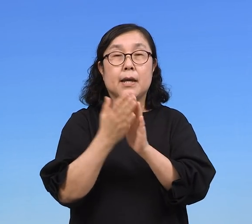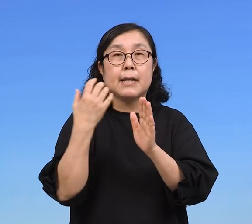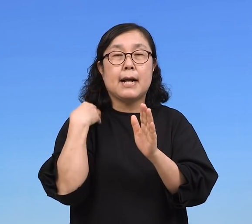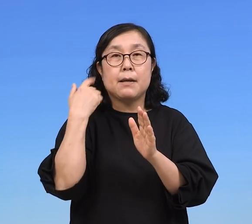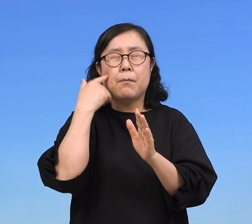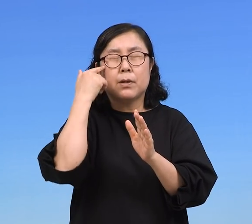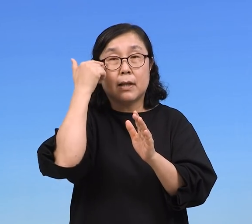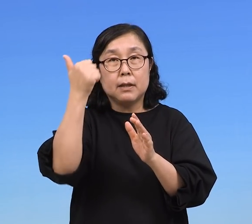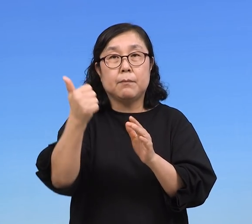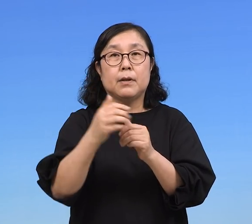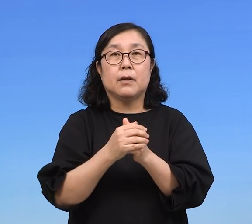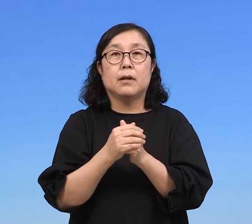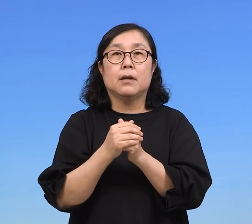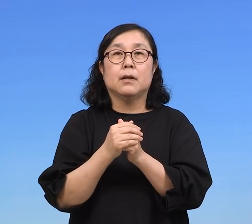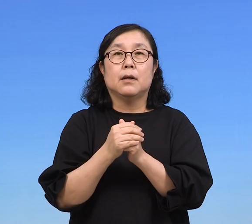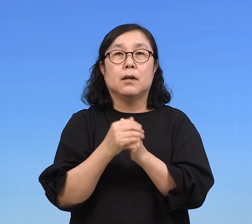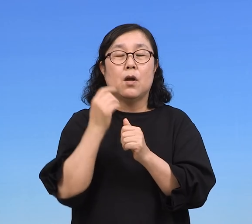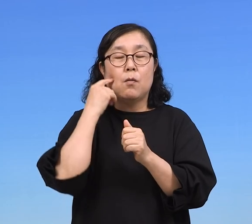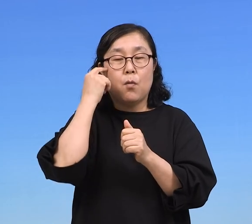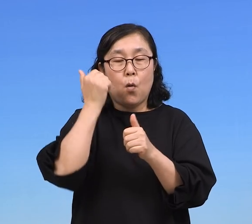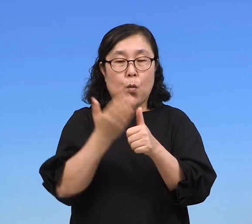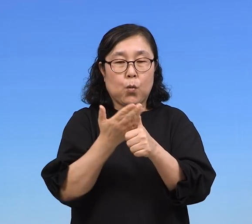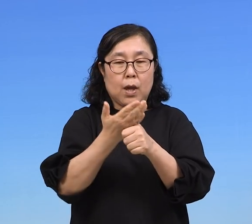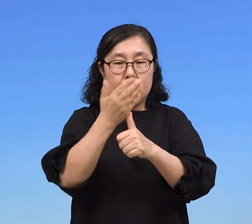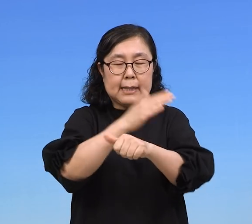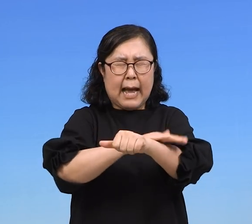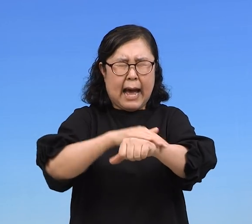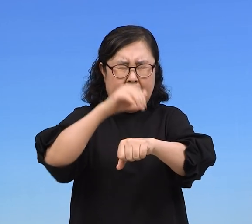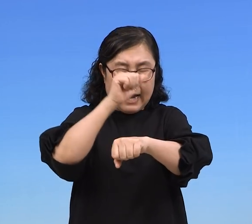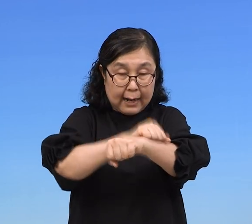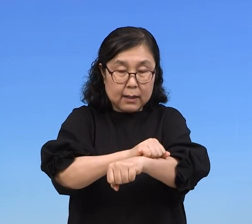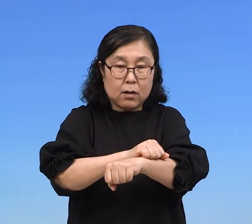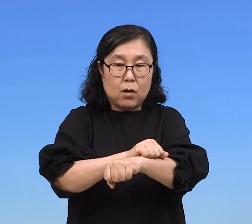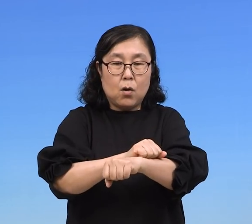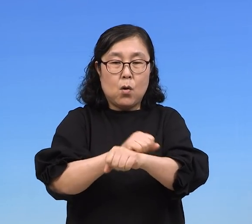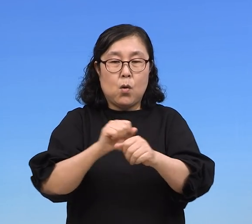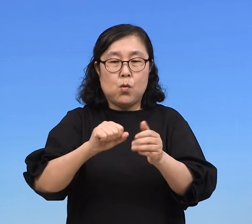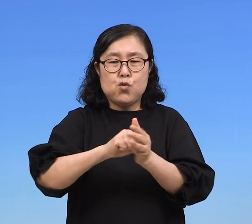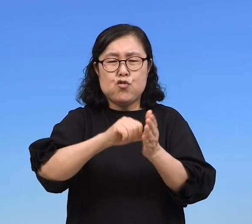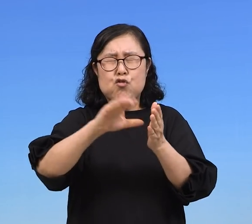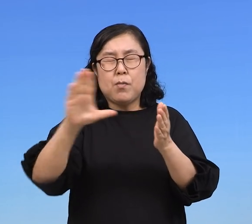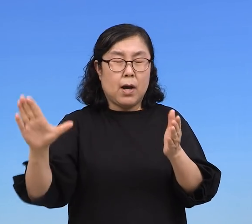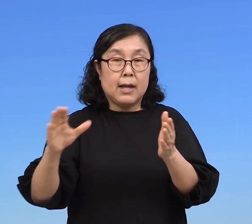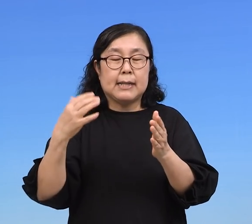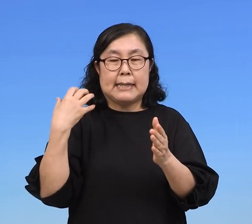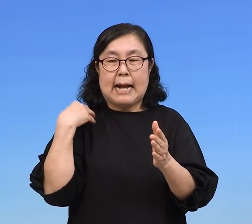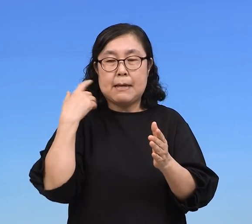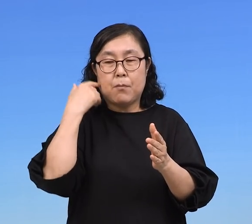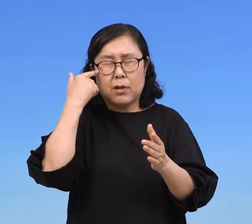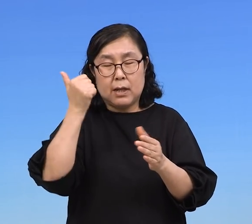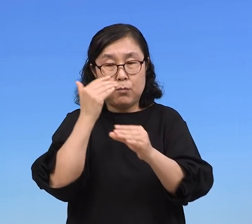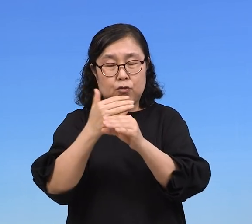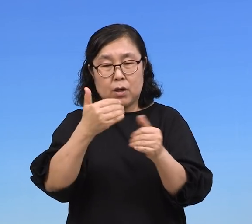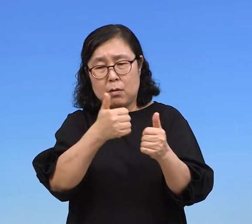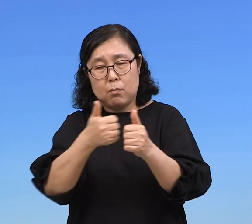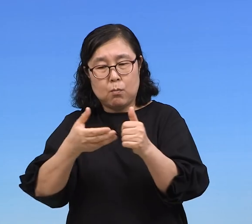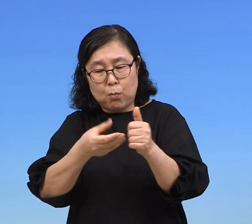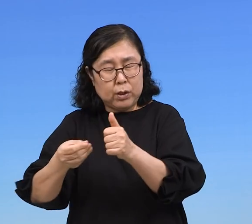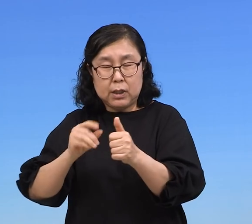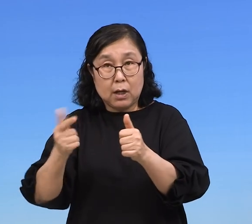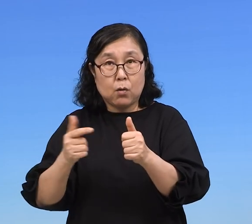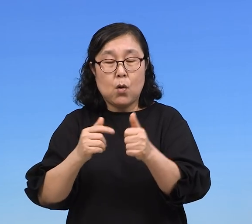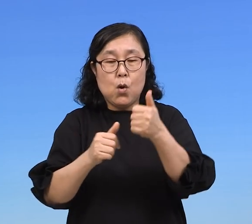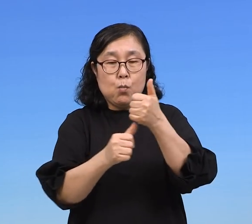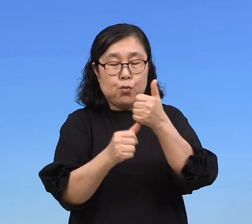담임 목사님들, 제가 이분들을 목회 잘하는 걸로 소문난 담임 목사님들 중에 모시지 않고 부교역자